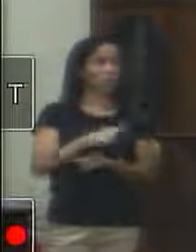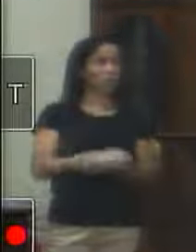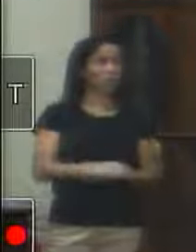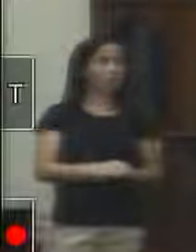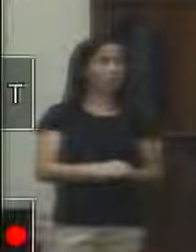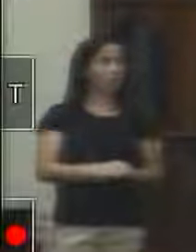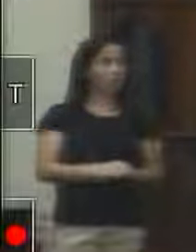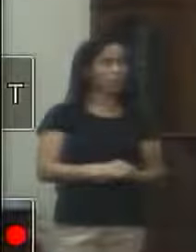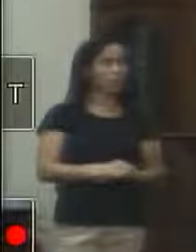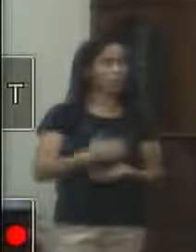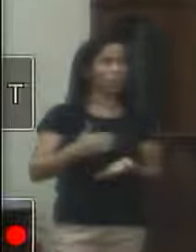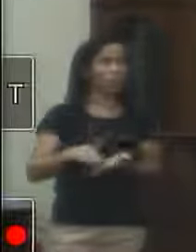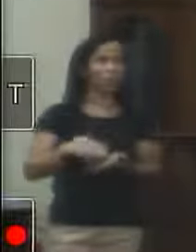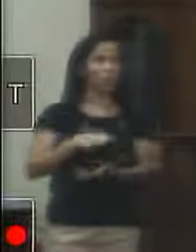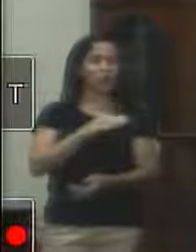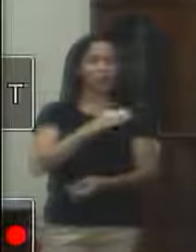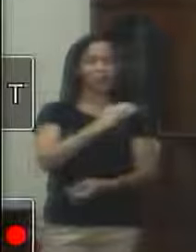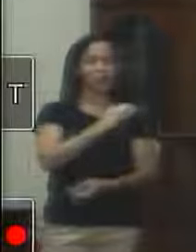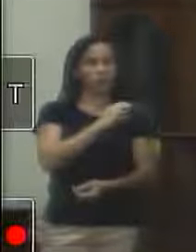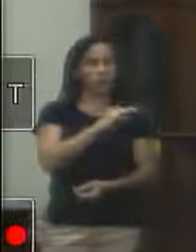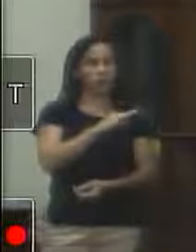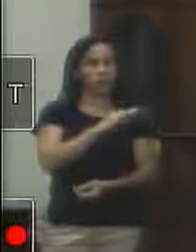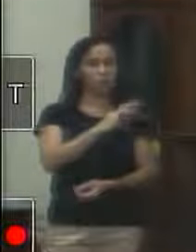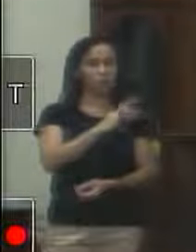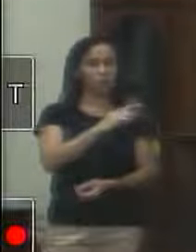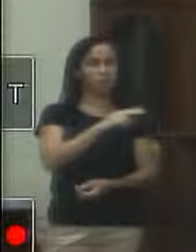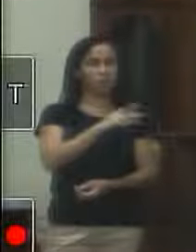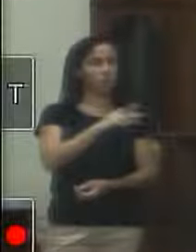E o secretário de Cultura e Turismo achou melhor...